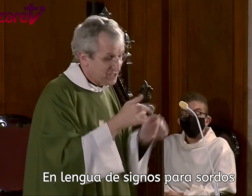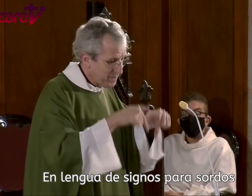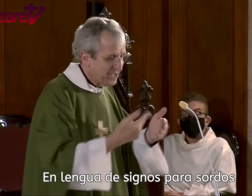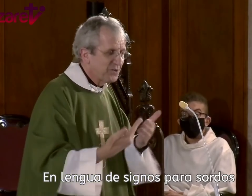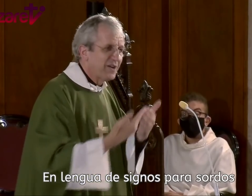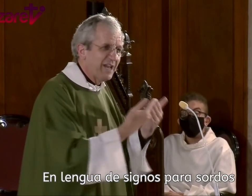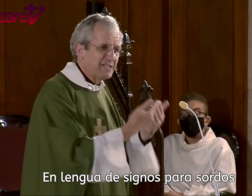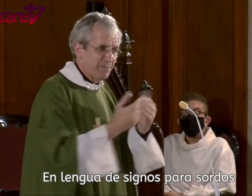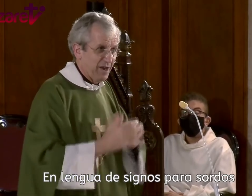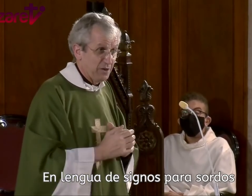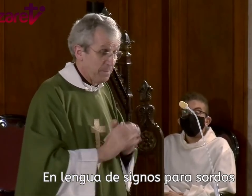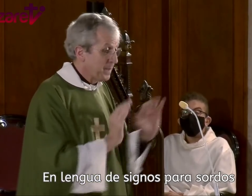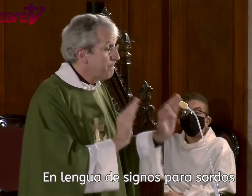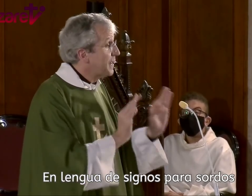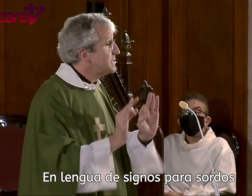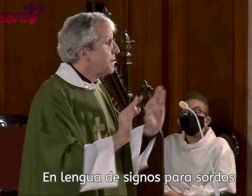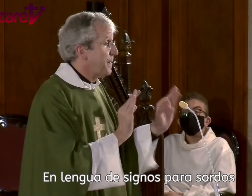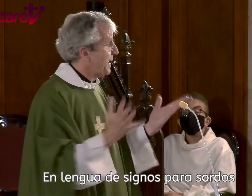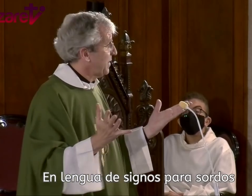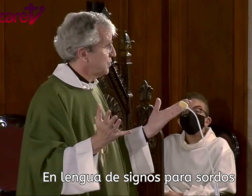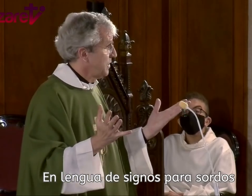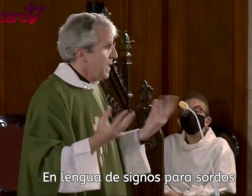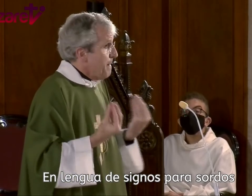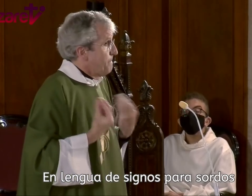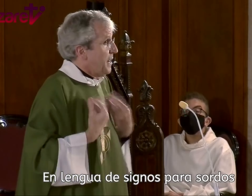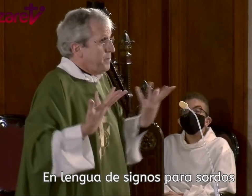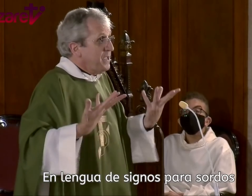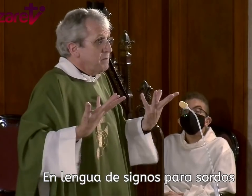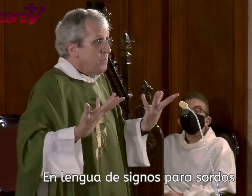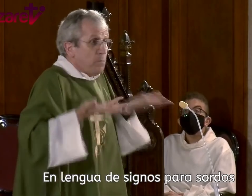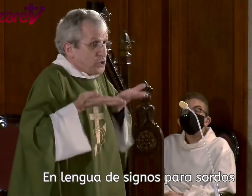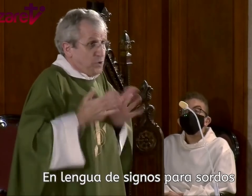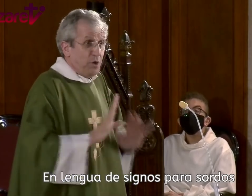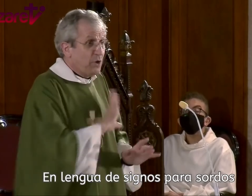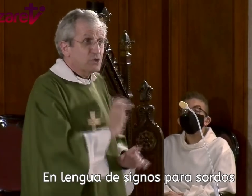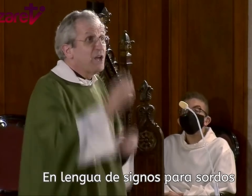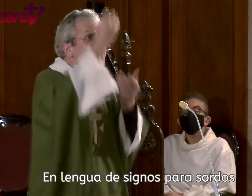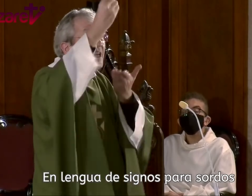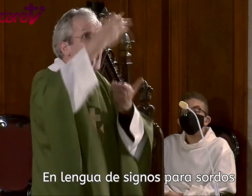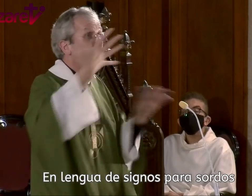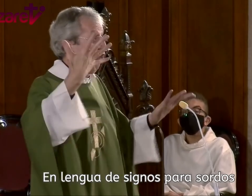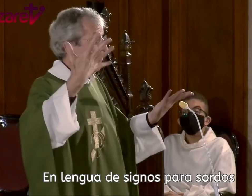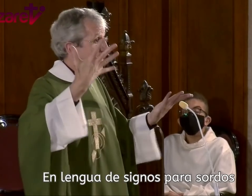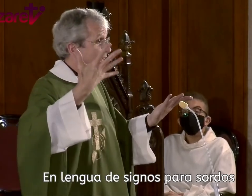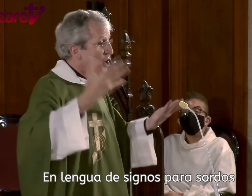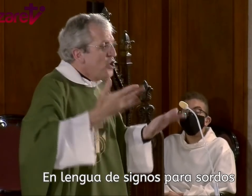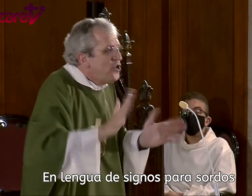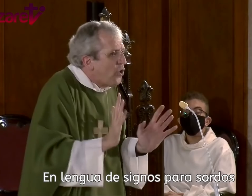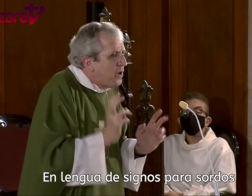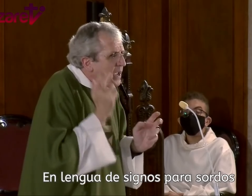pidiendo En este Evangelio Para estar preparados Para vivir Pues como hijos De la luz No en